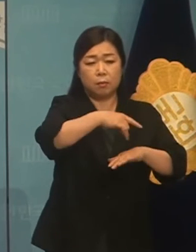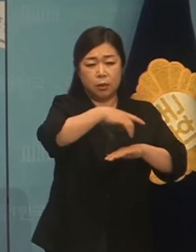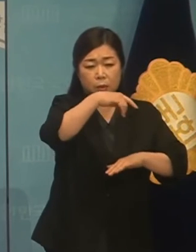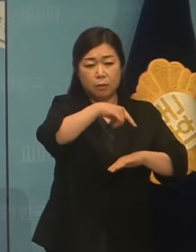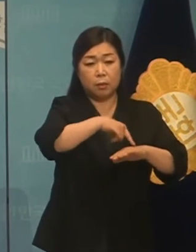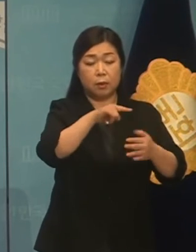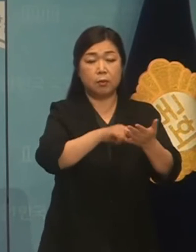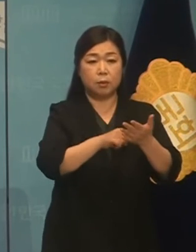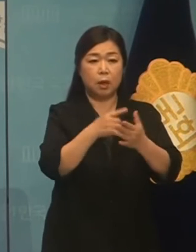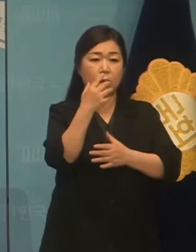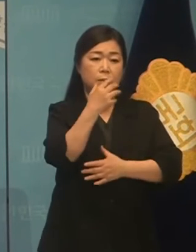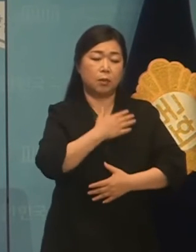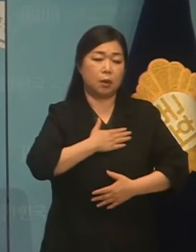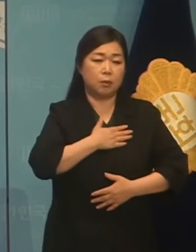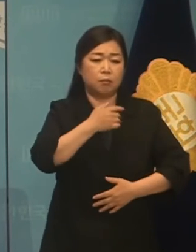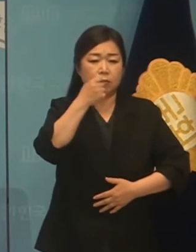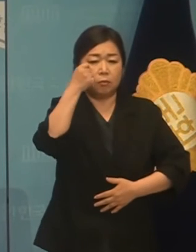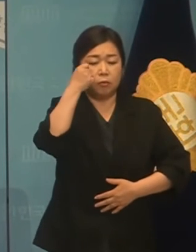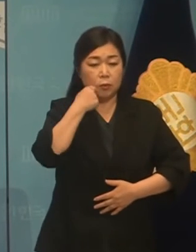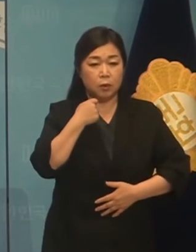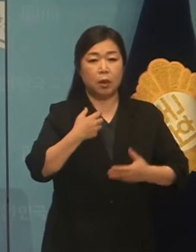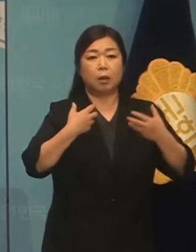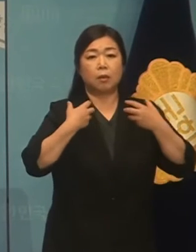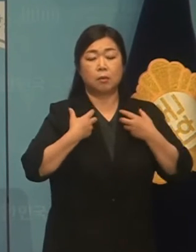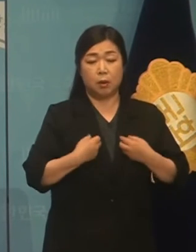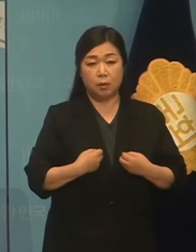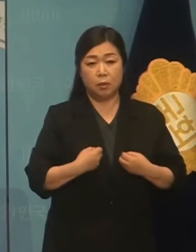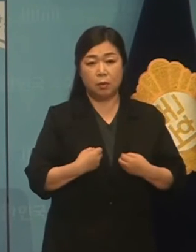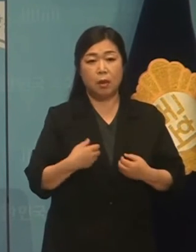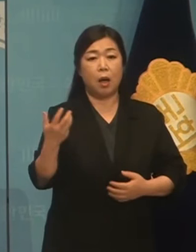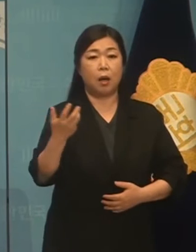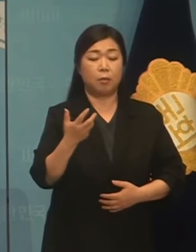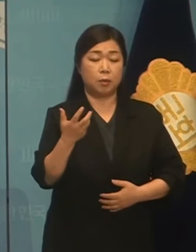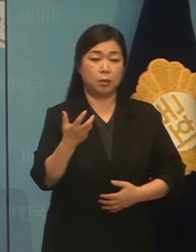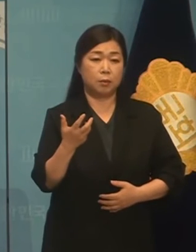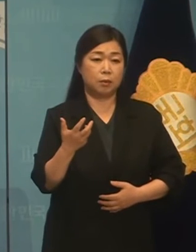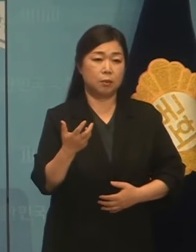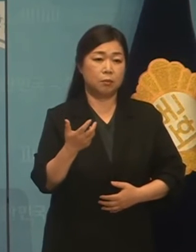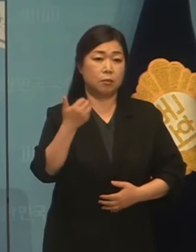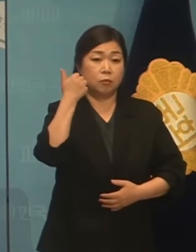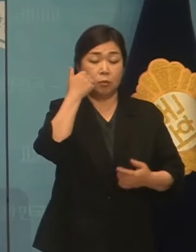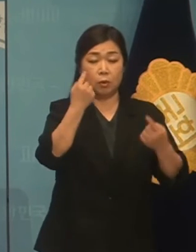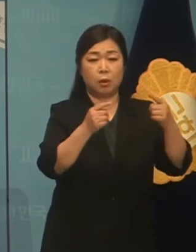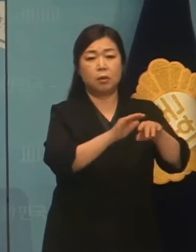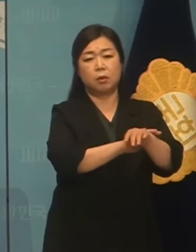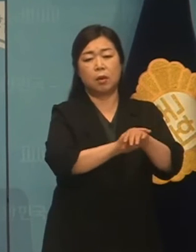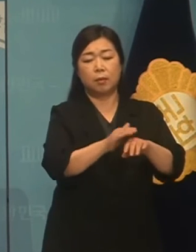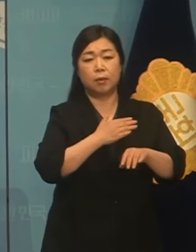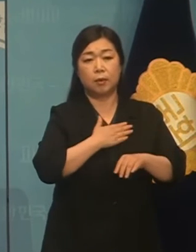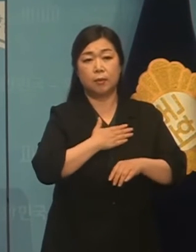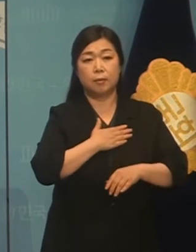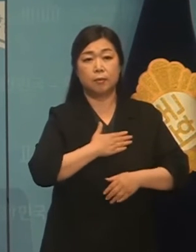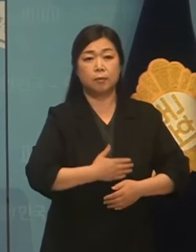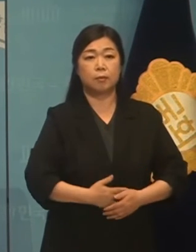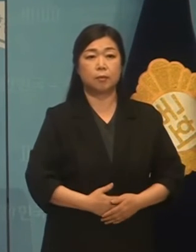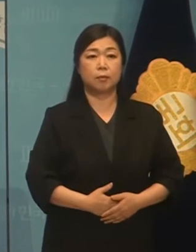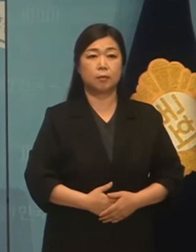사무친 서러움과 눈물, 좌절과 아픔을 누구보다도 잘 압니다.